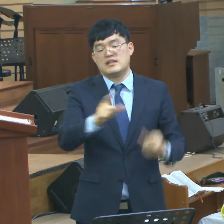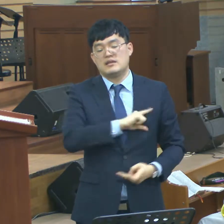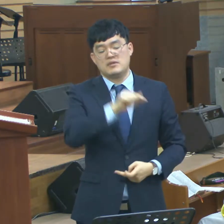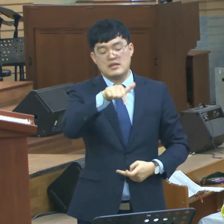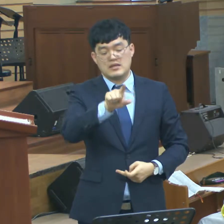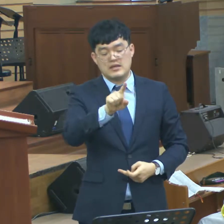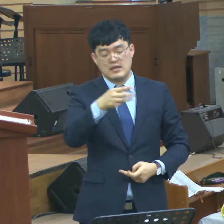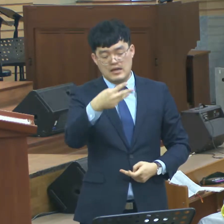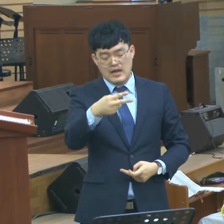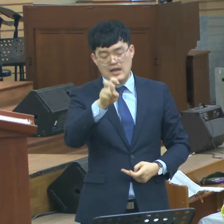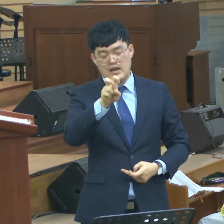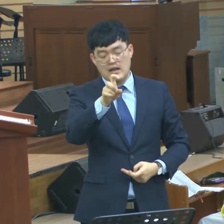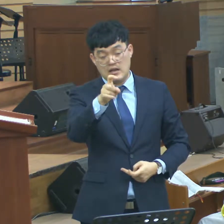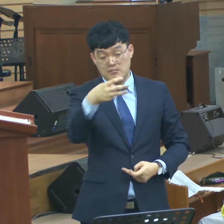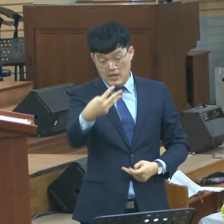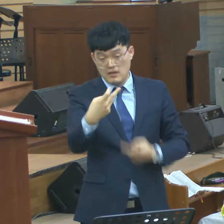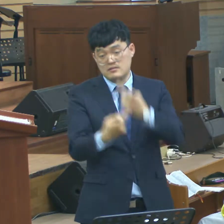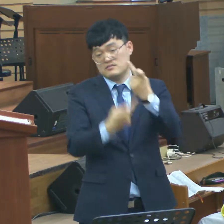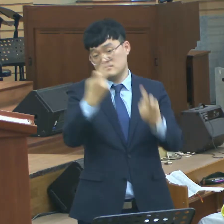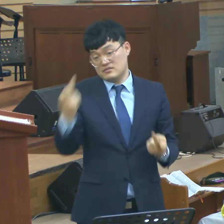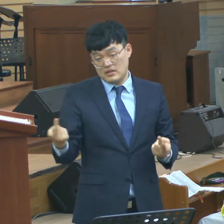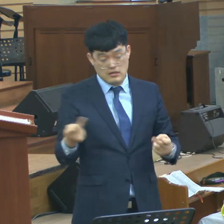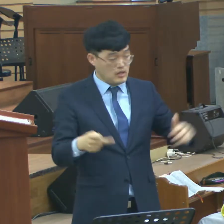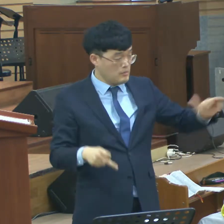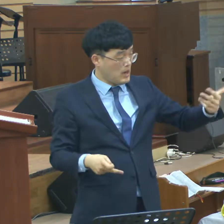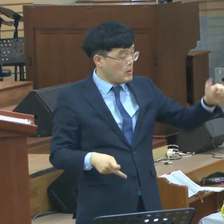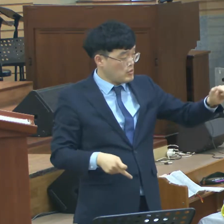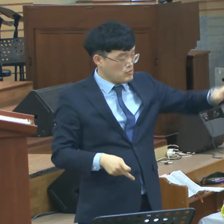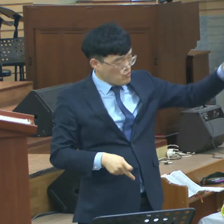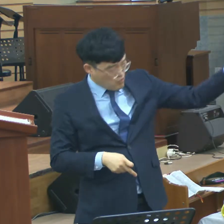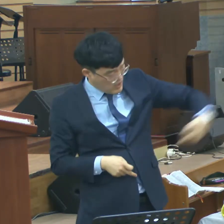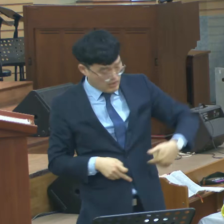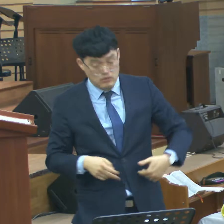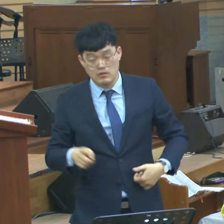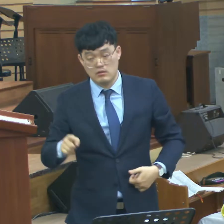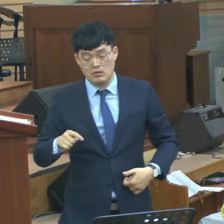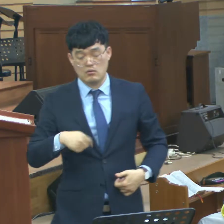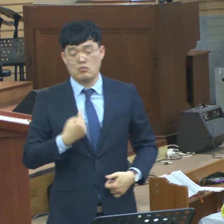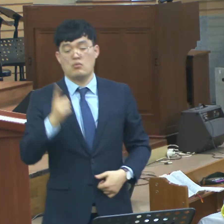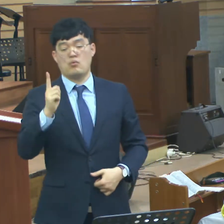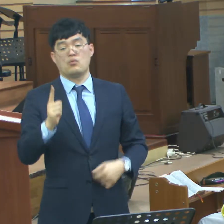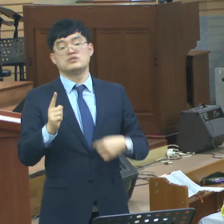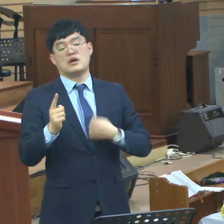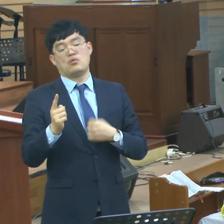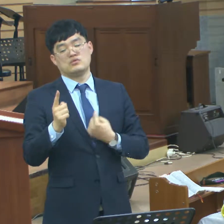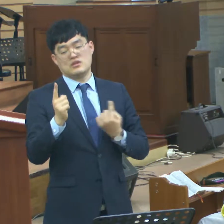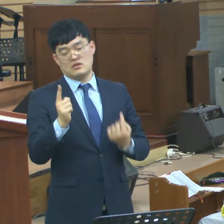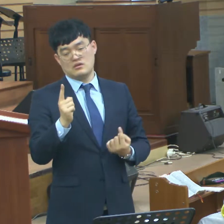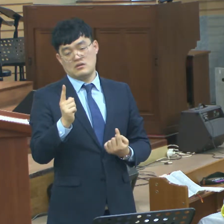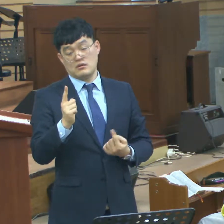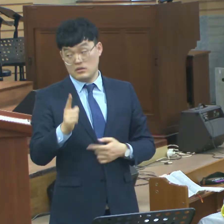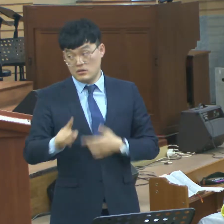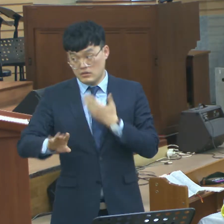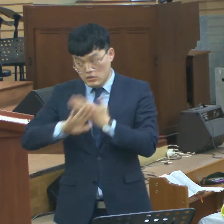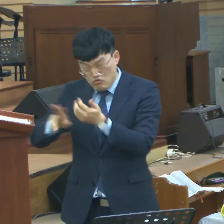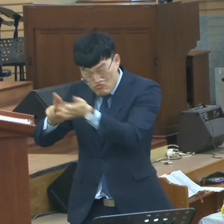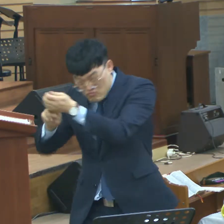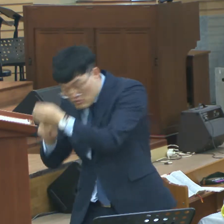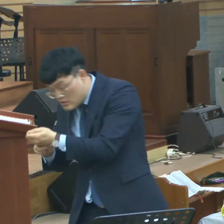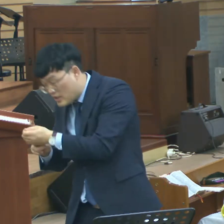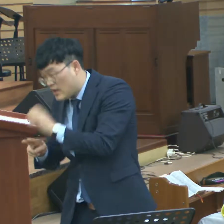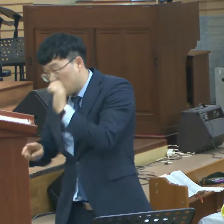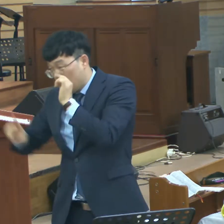사실 엘리야는 혼자잖아요. 850대 1을 어떻게 싸우려고. 오바댜가 숨겨놓은 100명의 선지자들을 좀 오라 그래서